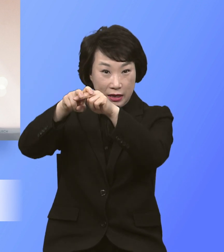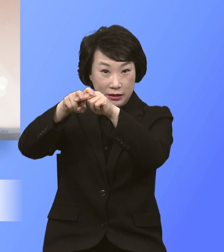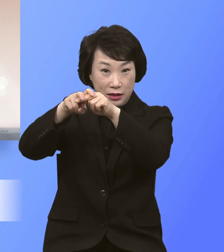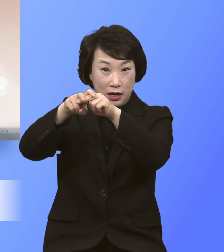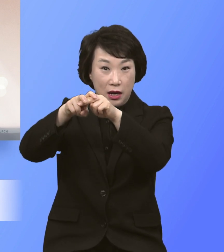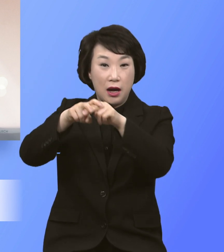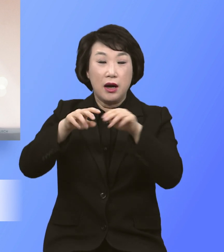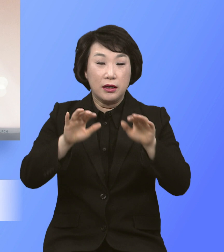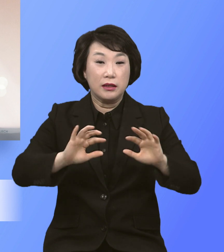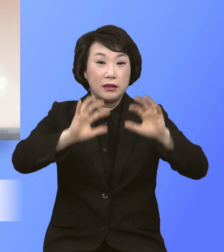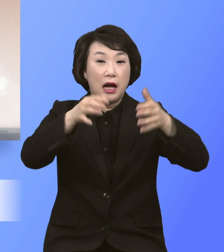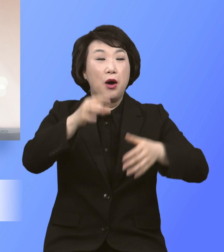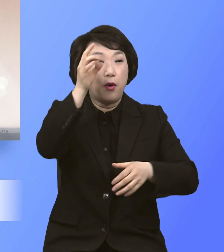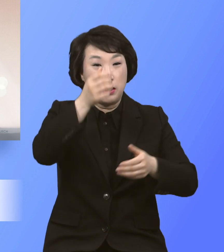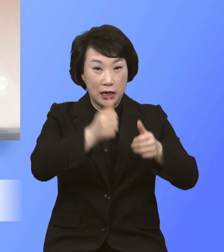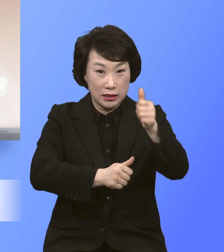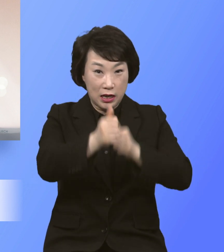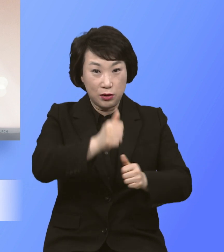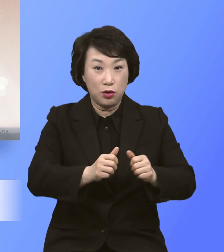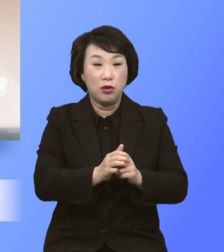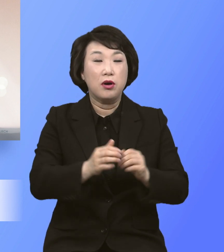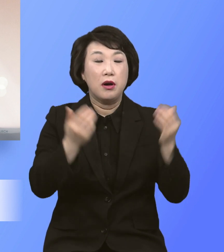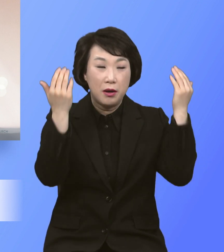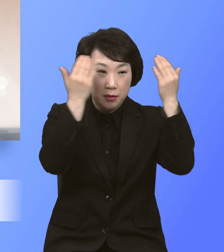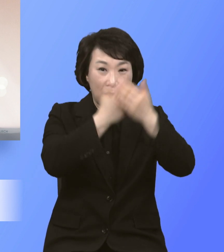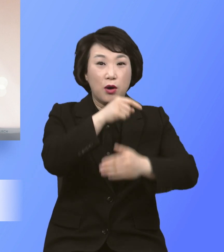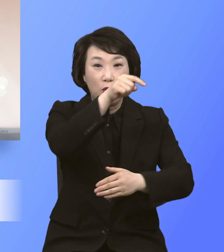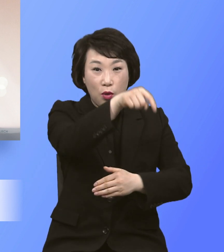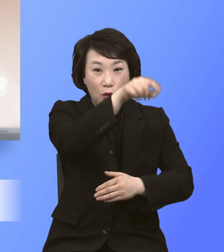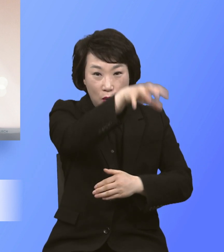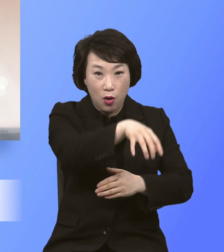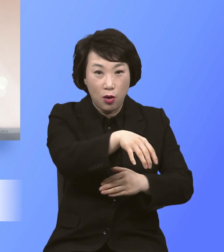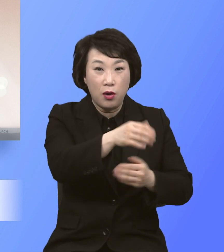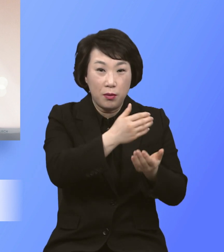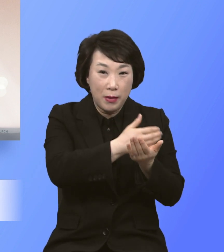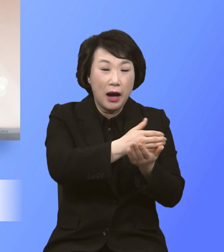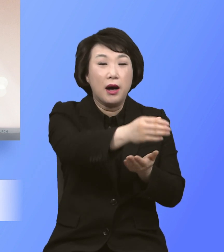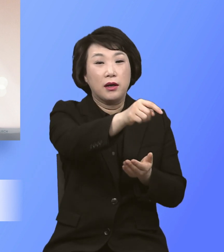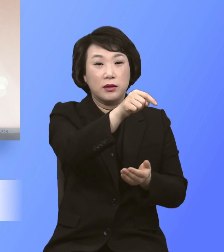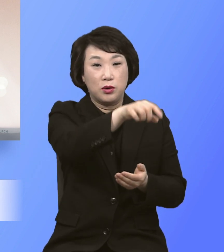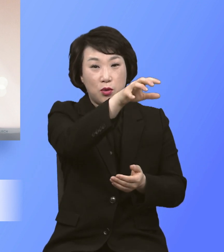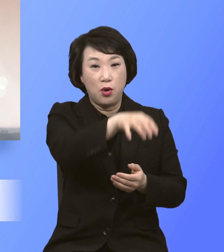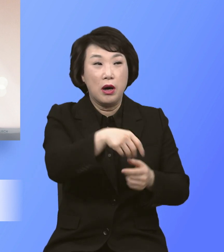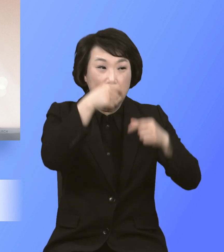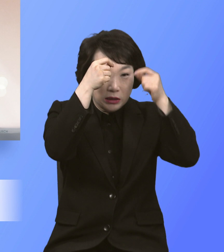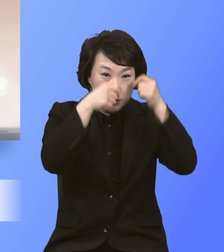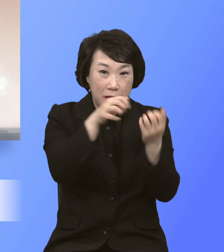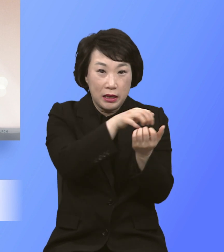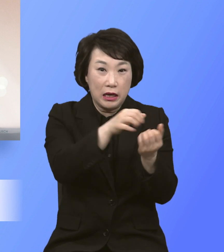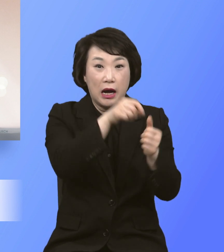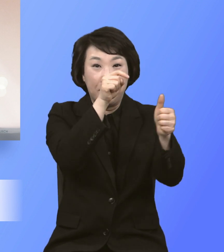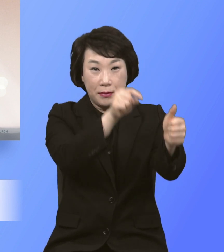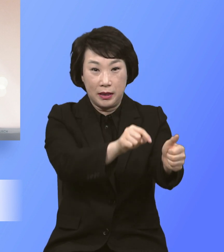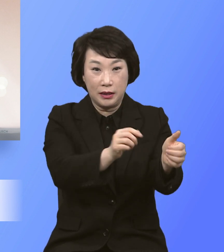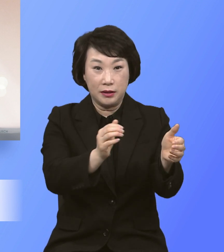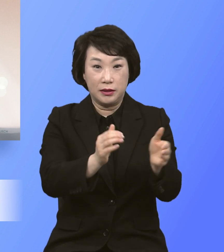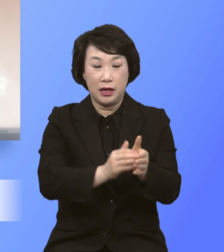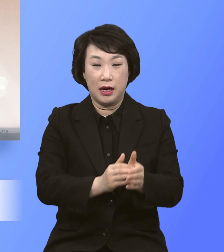정육에 앉으려니와 나라의 온 자손들은 각각 어두운 데 쫓겨나 거기서 울며